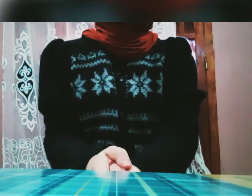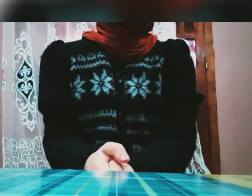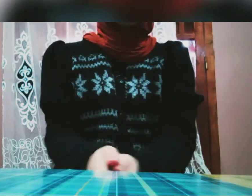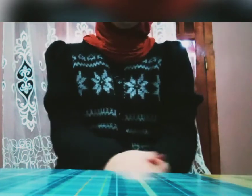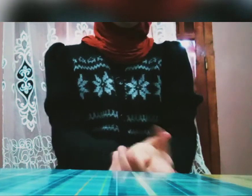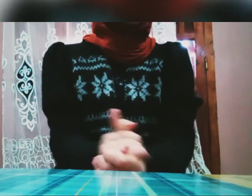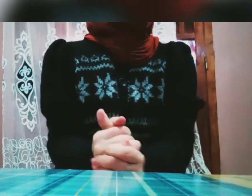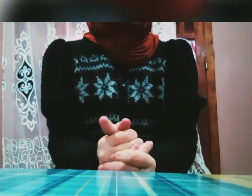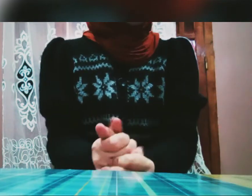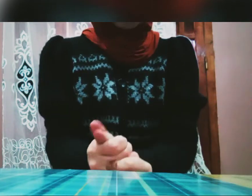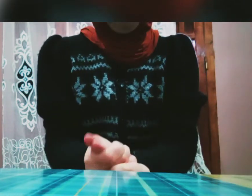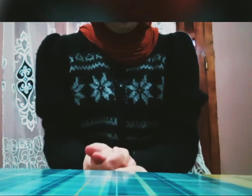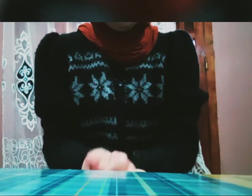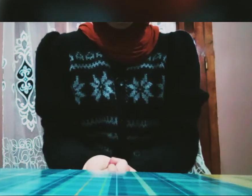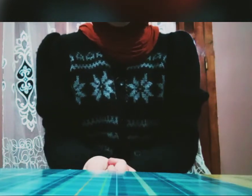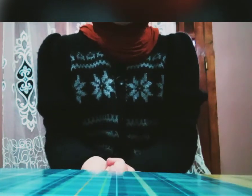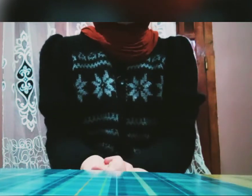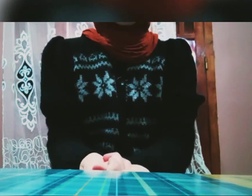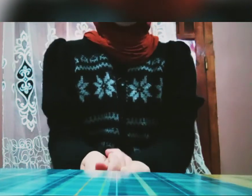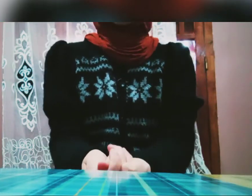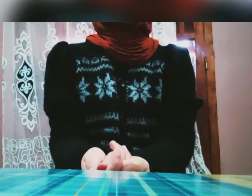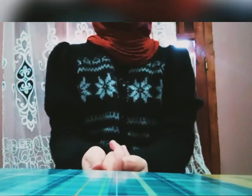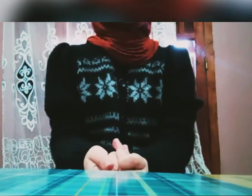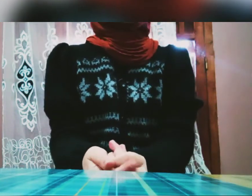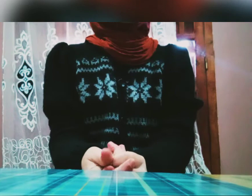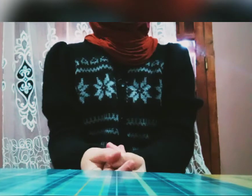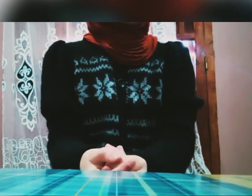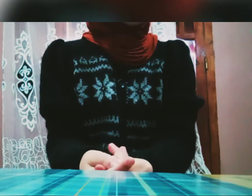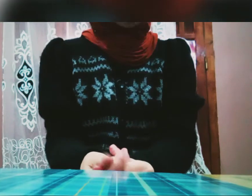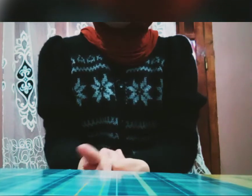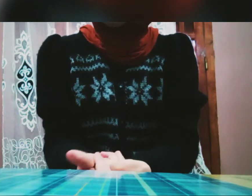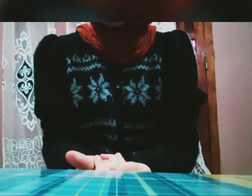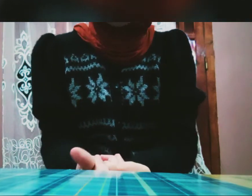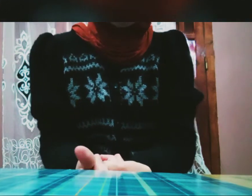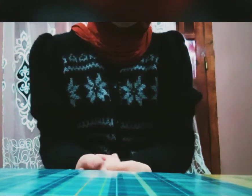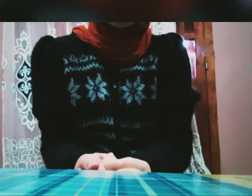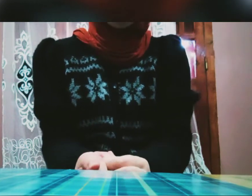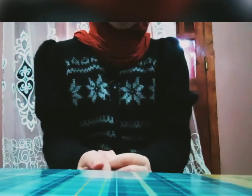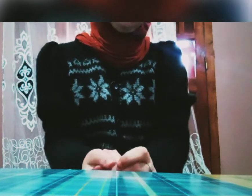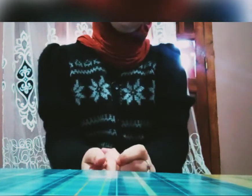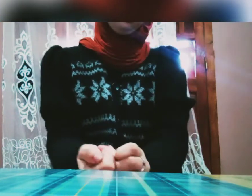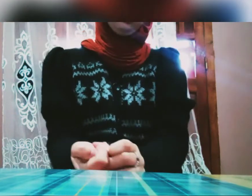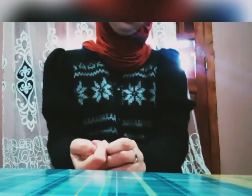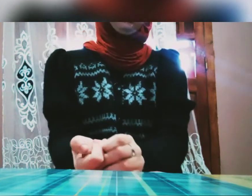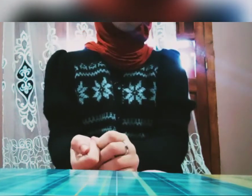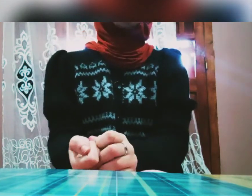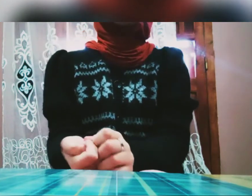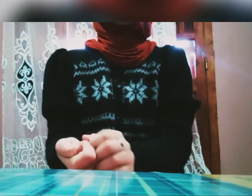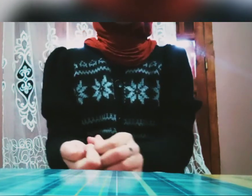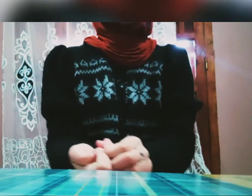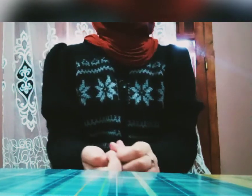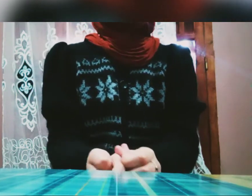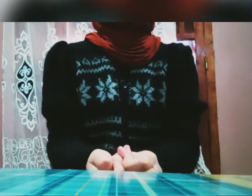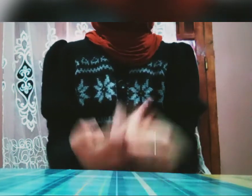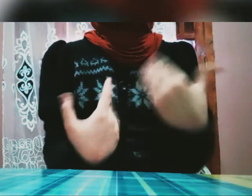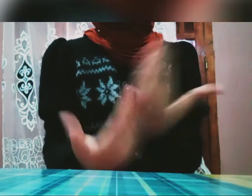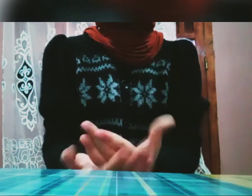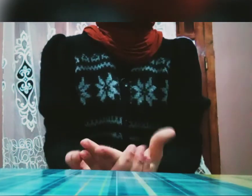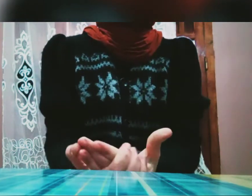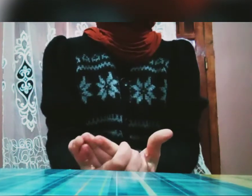والاصرار ربي يهدر في قرآن على الاصرار والنبي وصانا بالاصرار في الاعمال تاعنا. لا بغى تخفق لا بغى